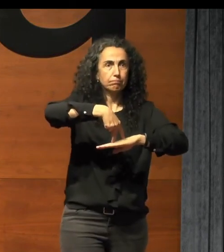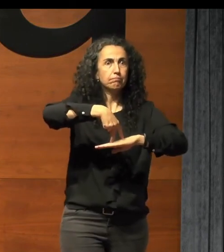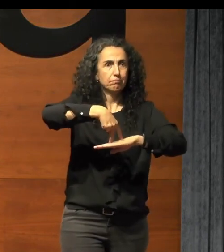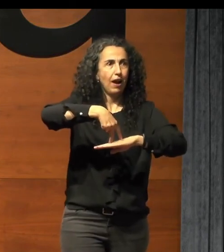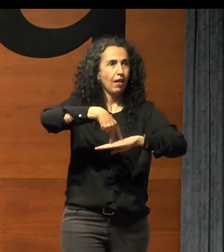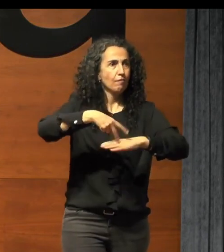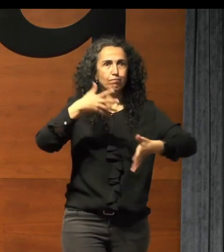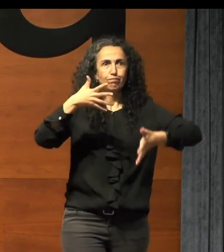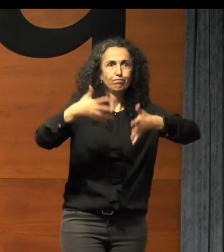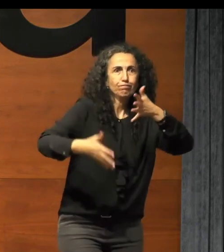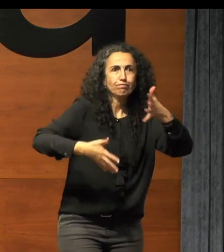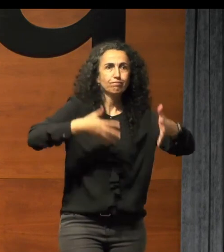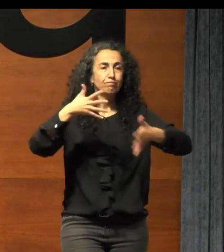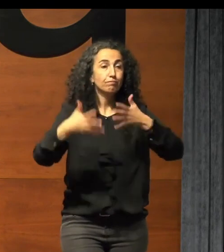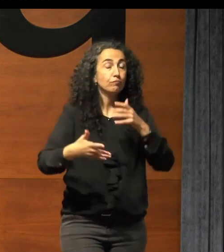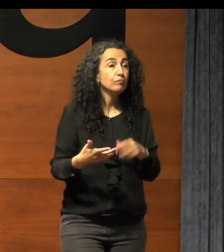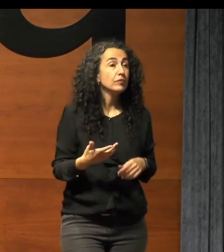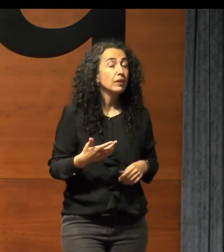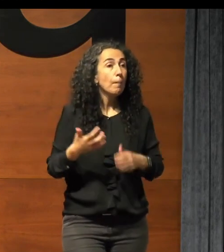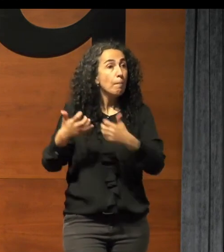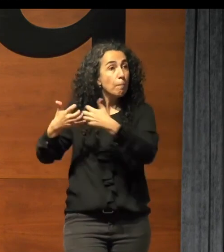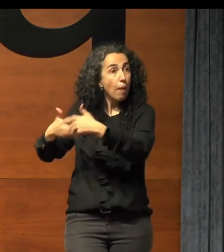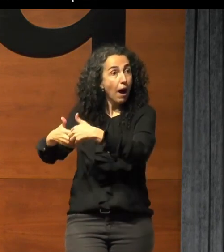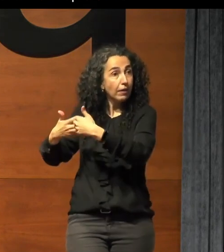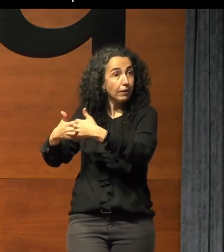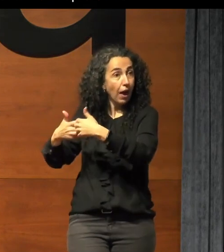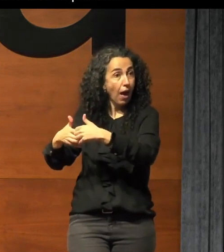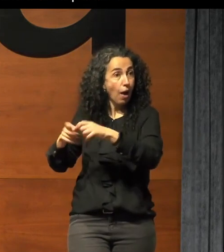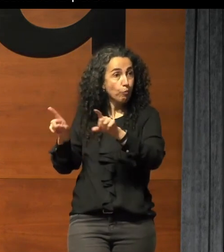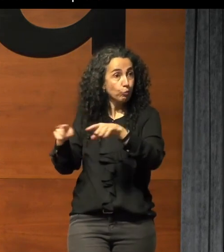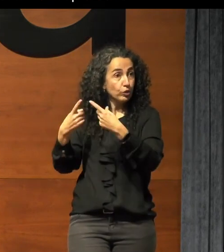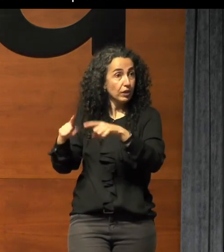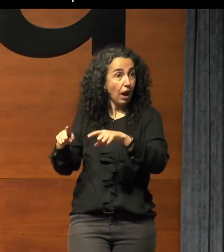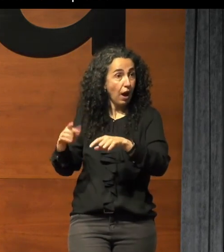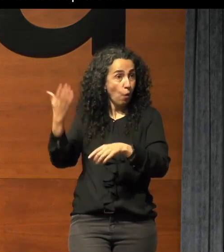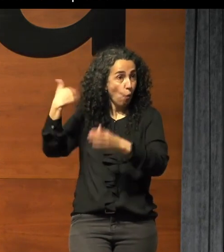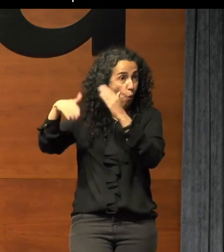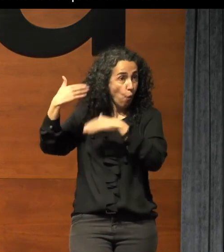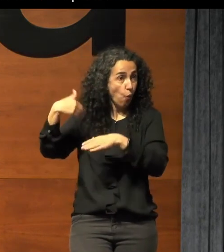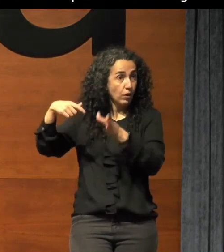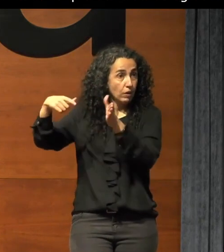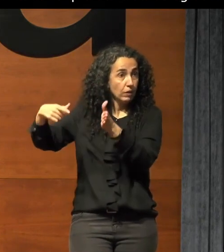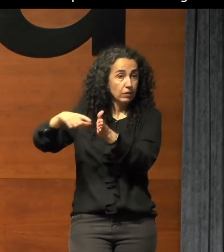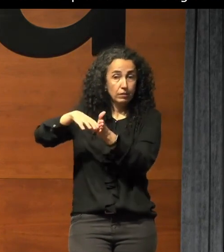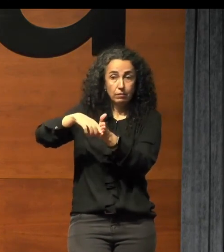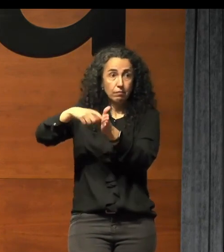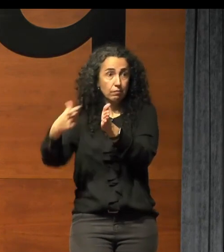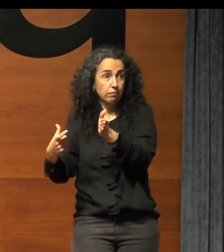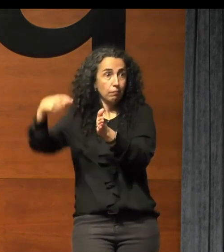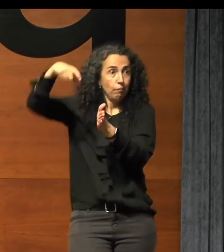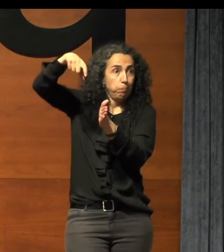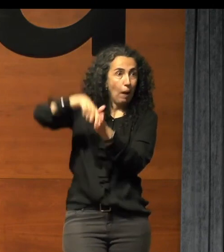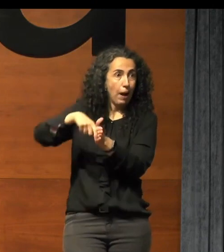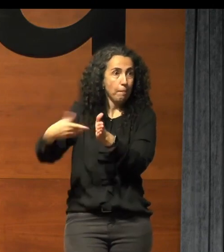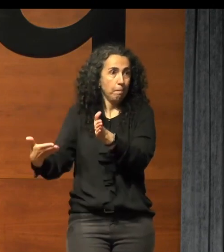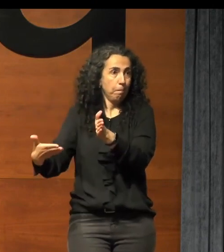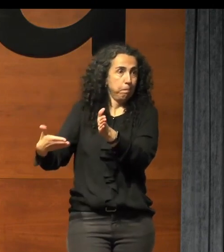la persona sorda signaba su canción y en un aparato